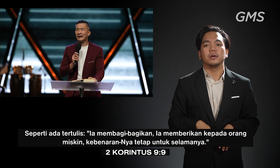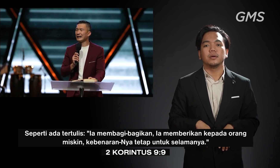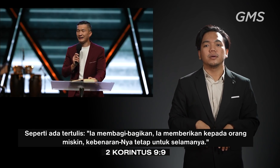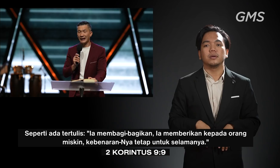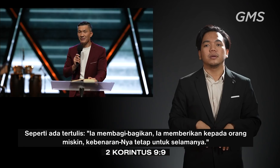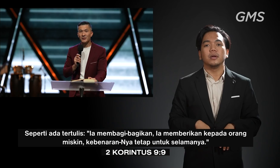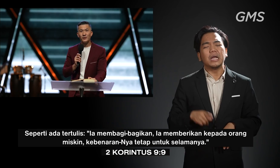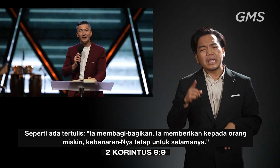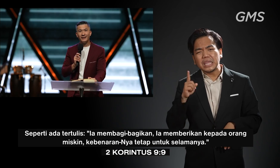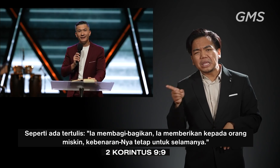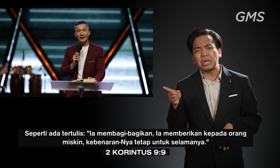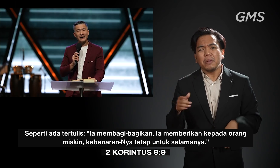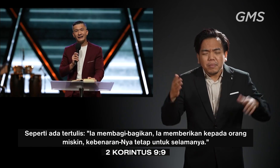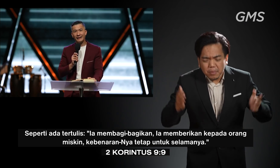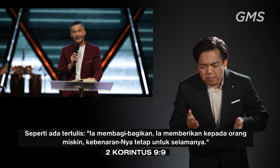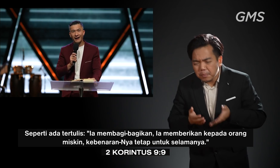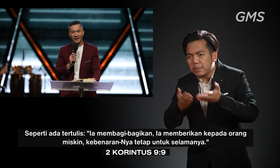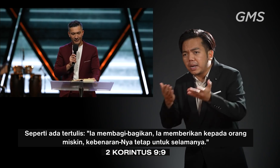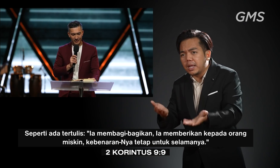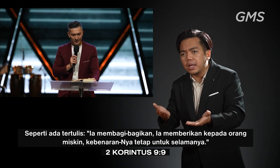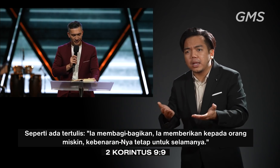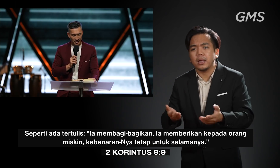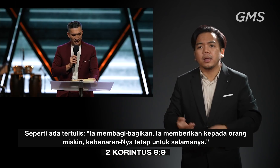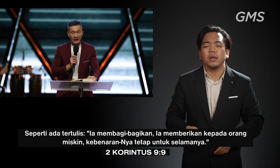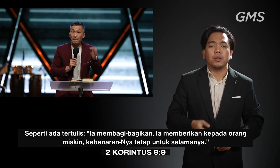itu ada di hati kami semua. Ada di hati kita.